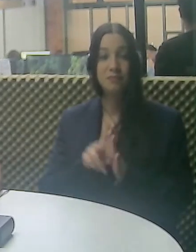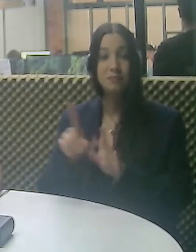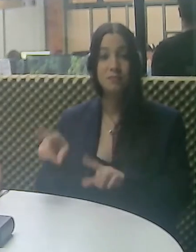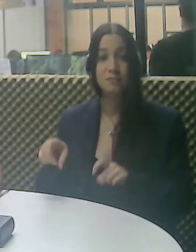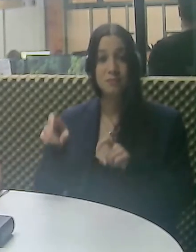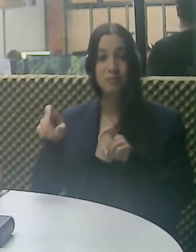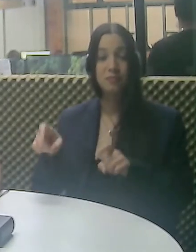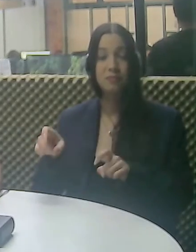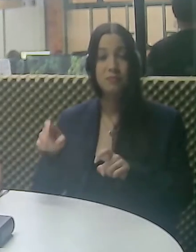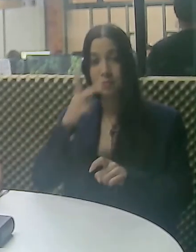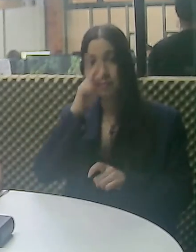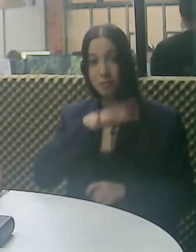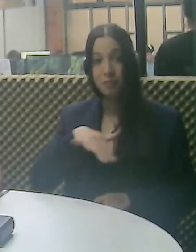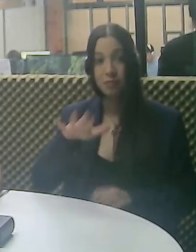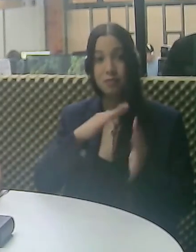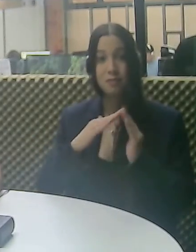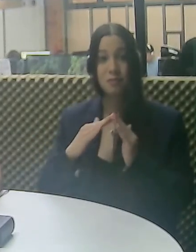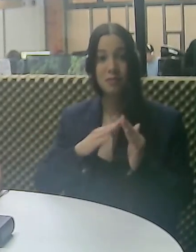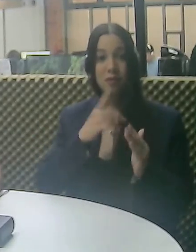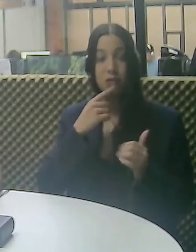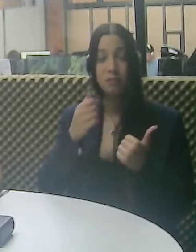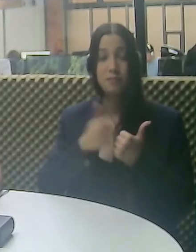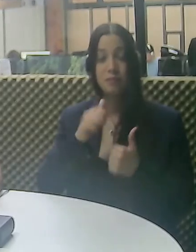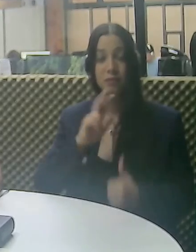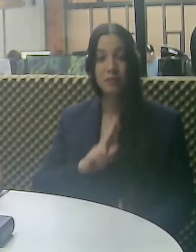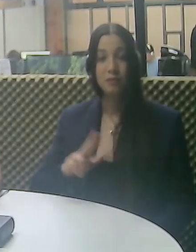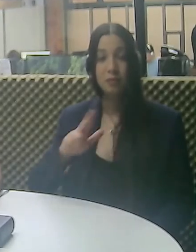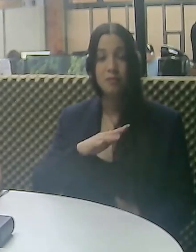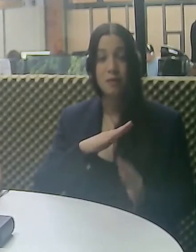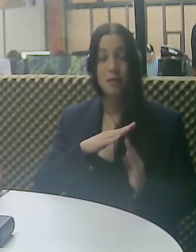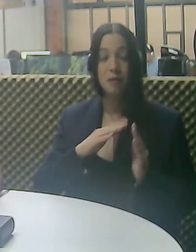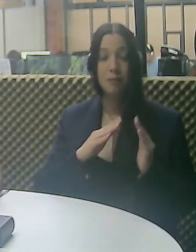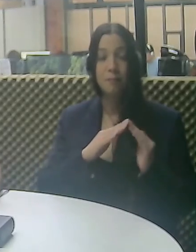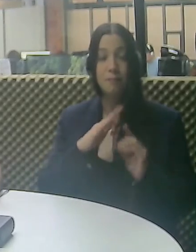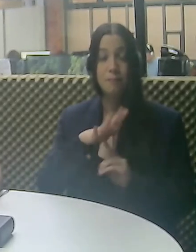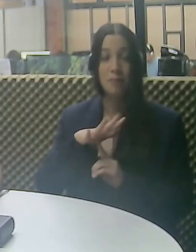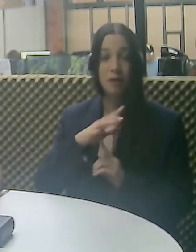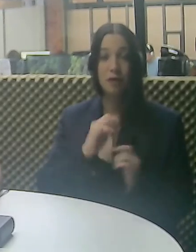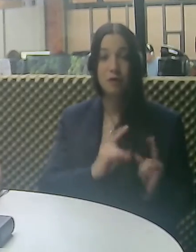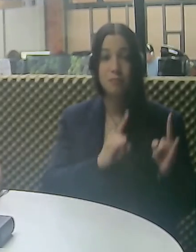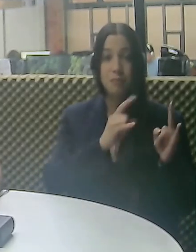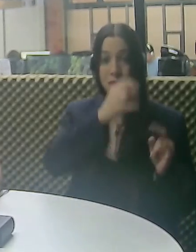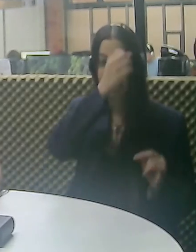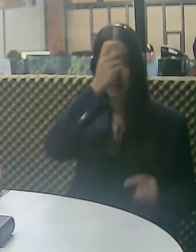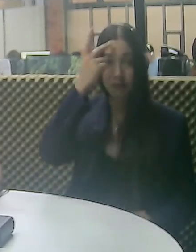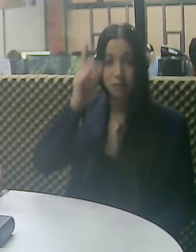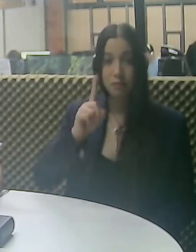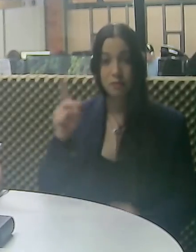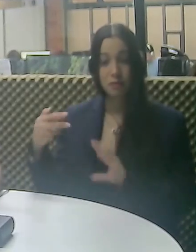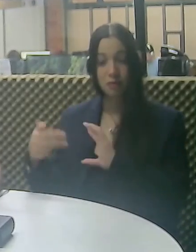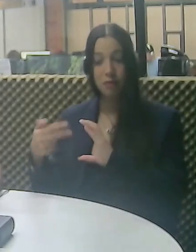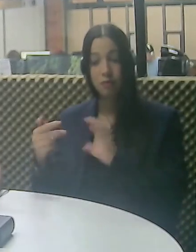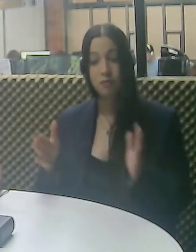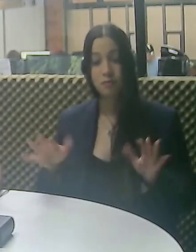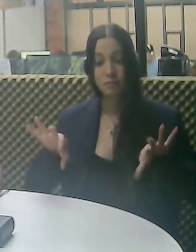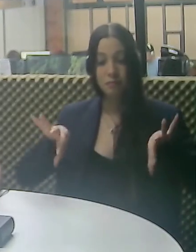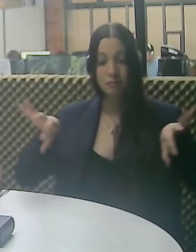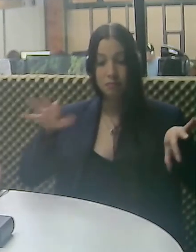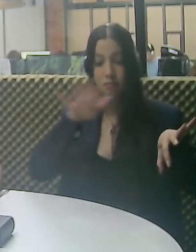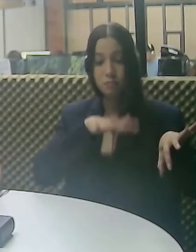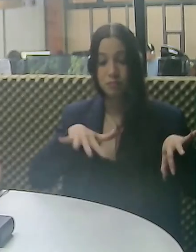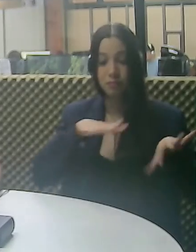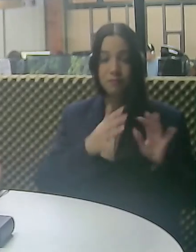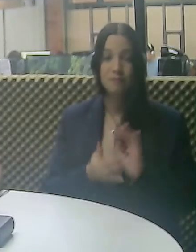de produtores da região. As barracas ficam entre os prédios do Centro Administrativo e da Câmara Municipal.